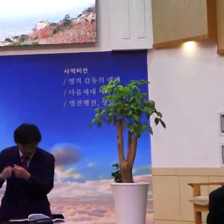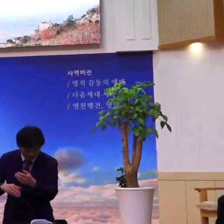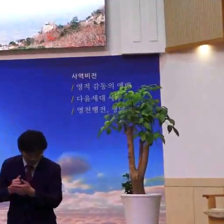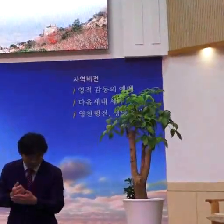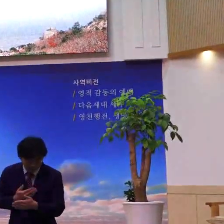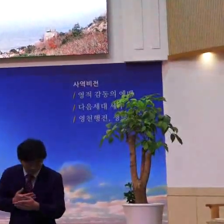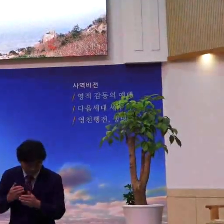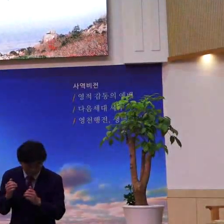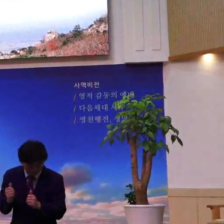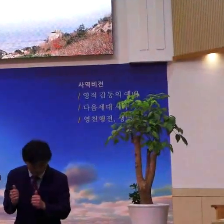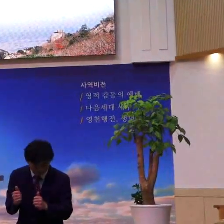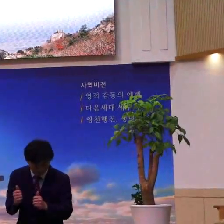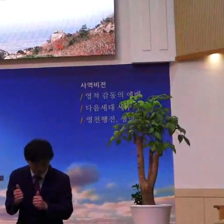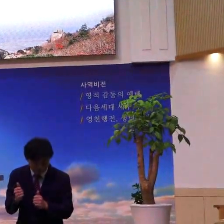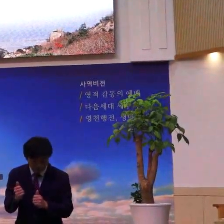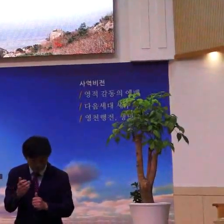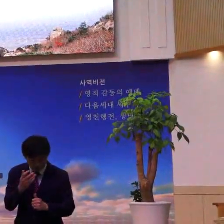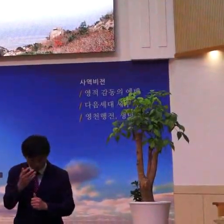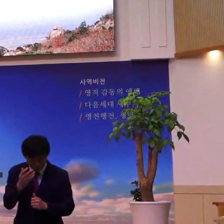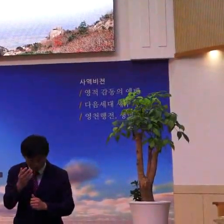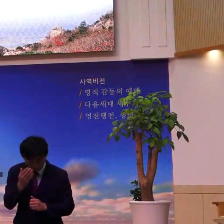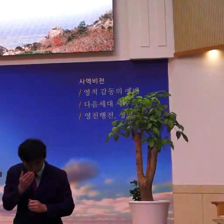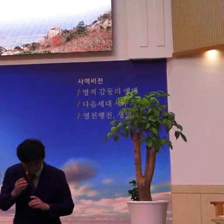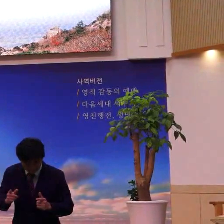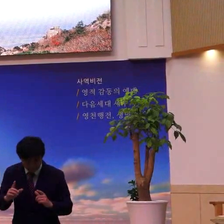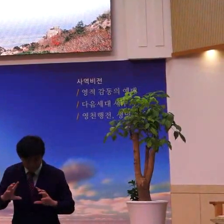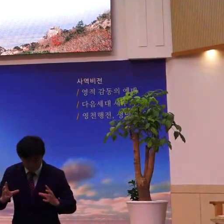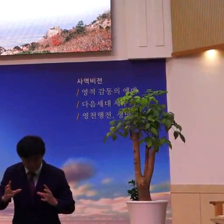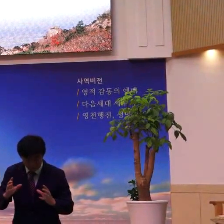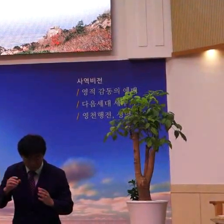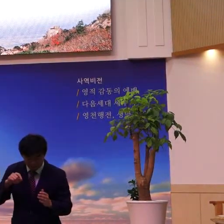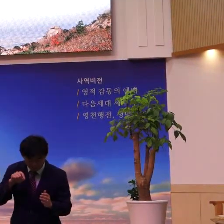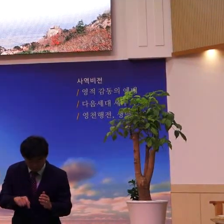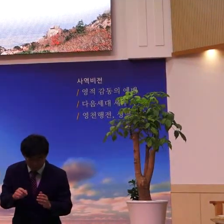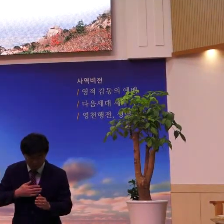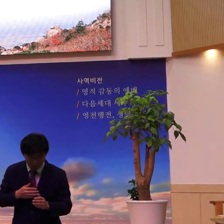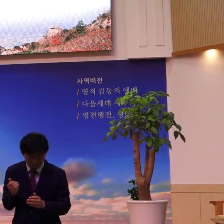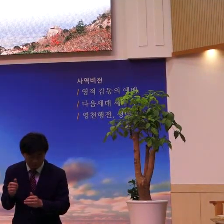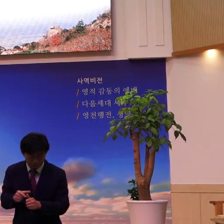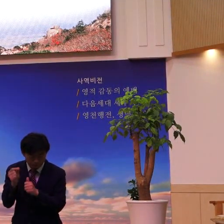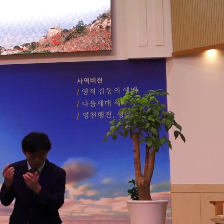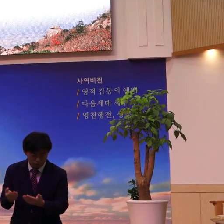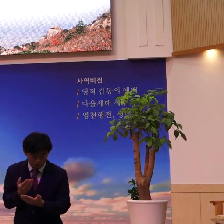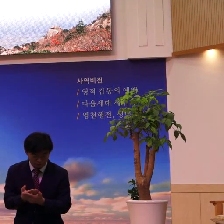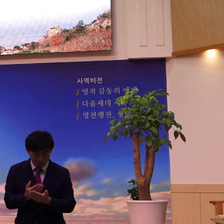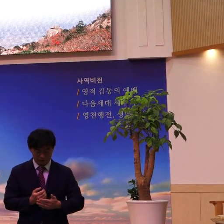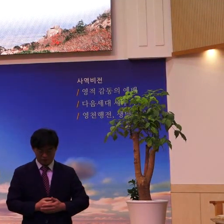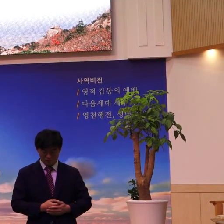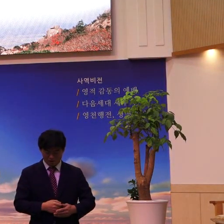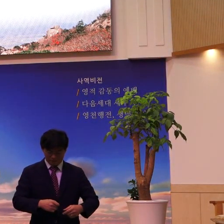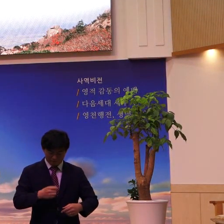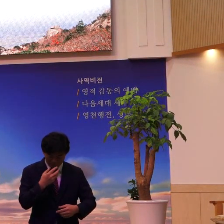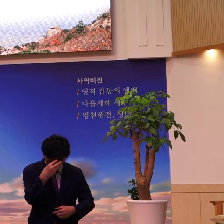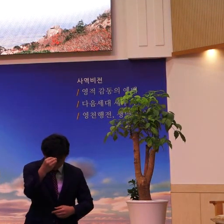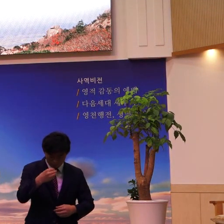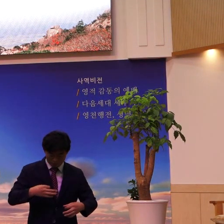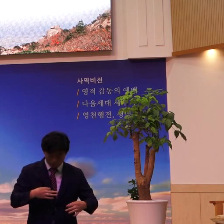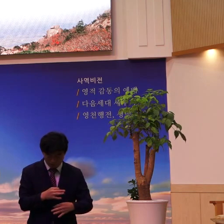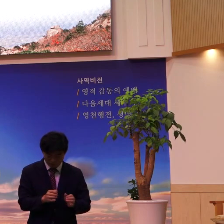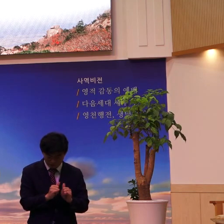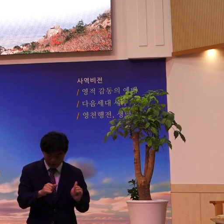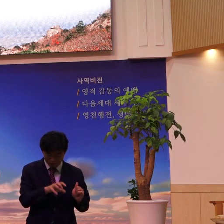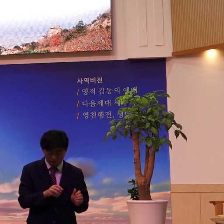하나님이여, 나를 판단하시되 경건하지 아니한 나라에 대하여 내 송사를 도노하시며 간사하고 불의한 자에게서